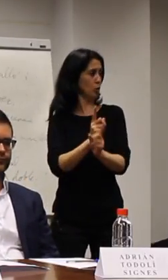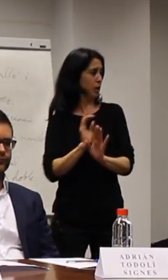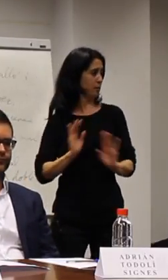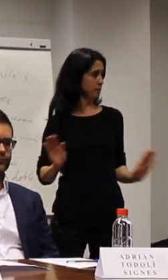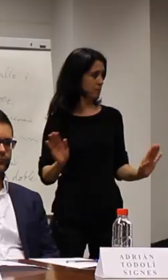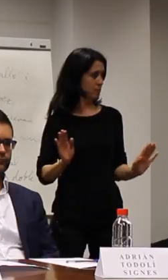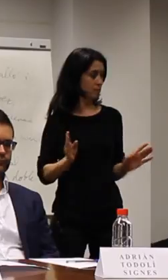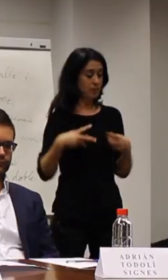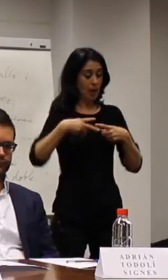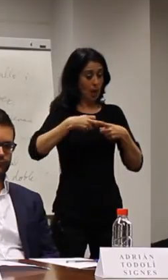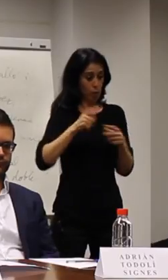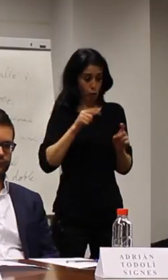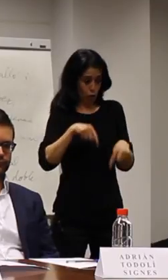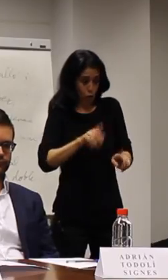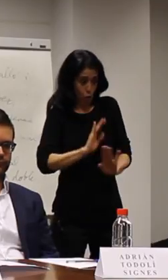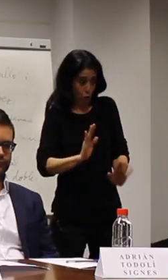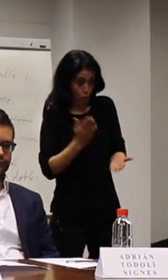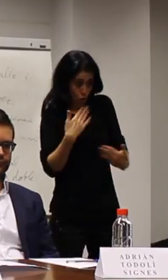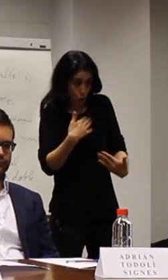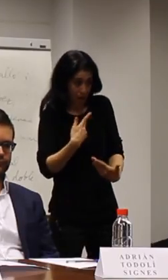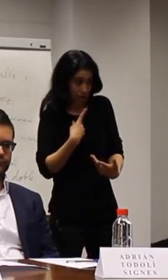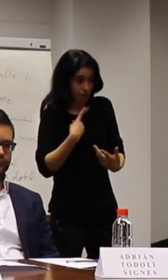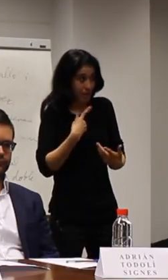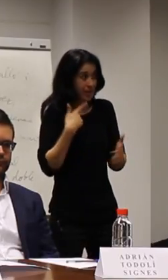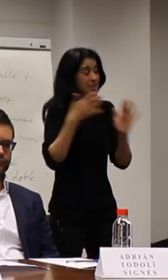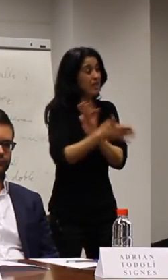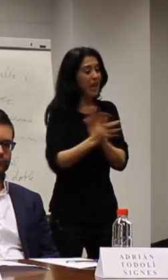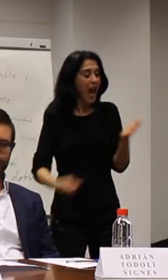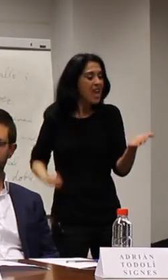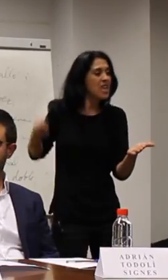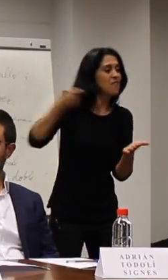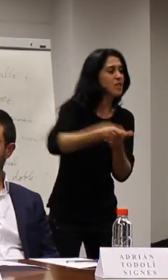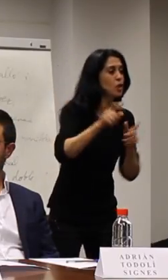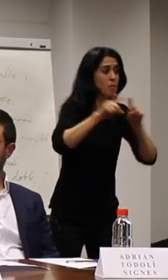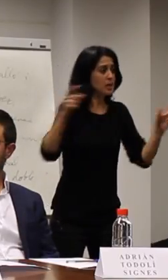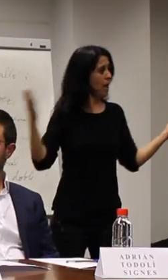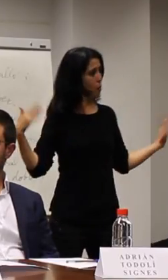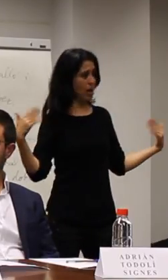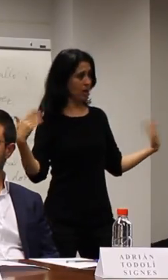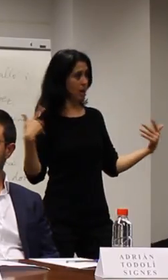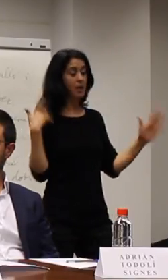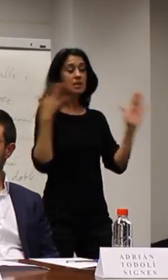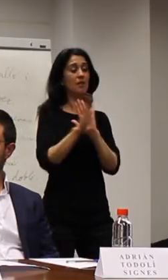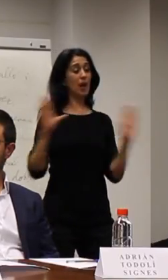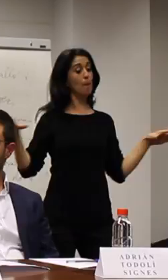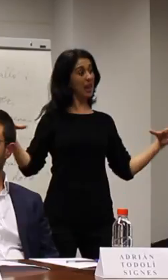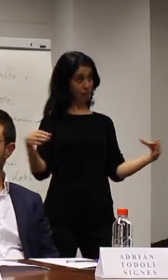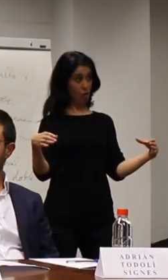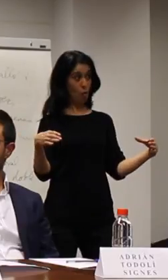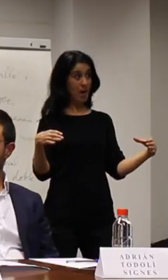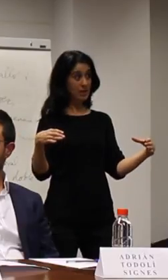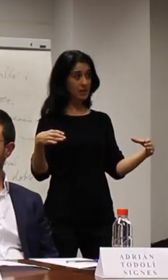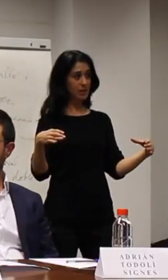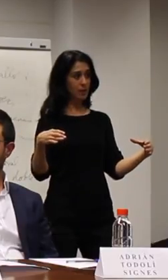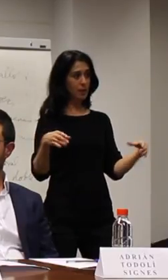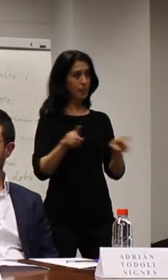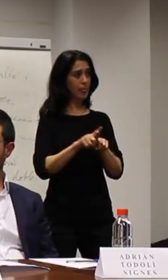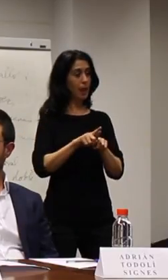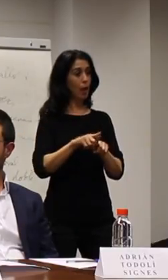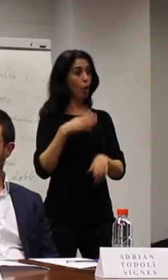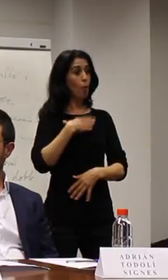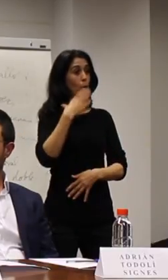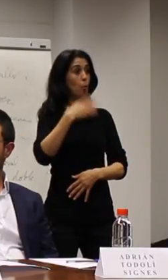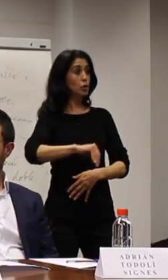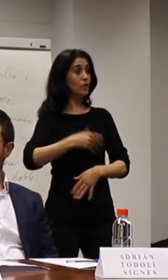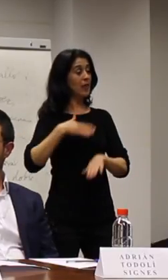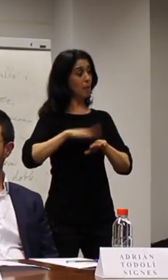aporte. Luego, por tanto, tenemos empresas que no aportan inversión empresarial. Es decir, las plataformas tienen un grado mínimo de posibilidad que permite